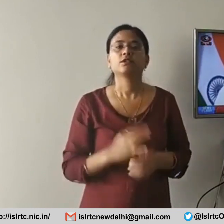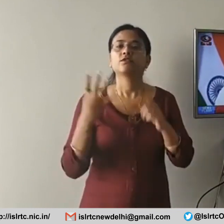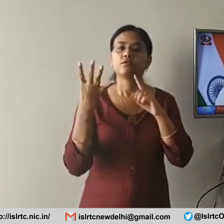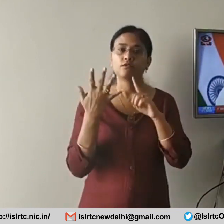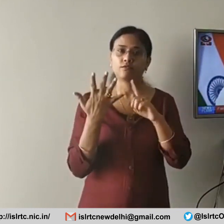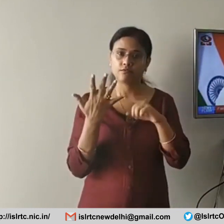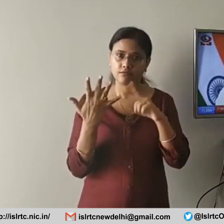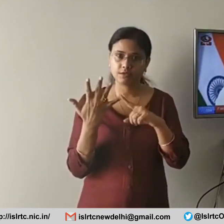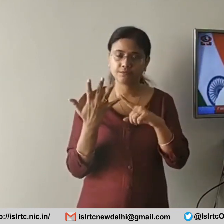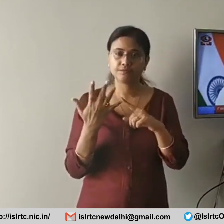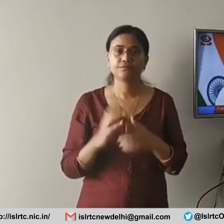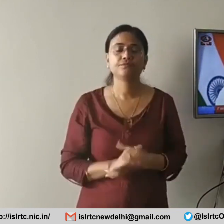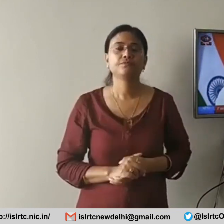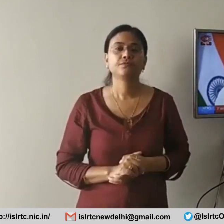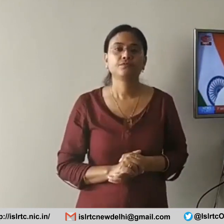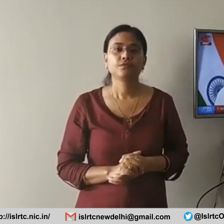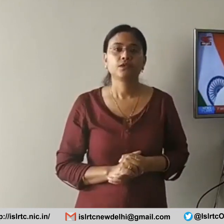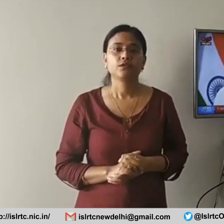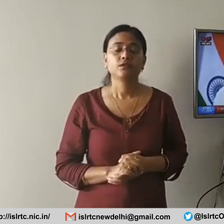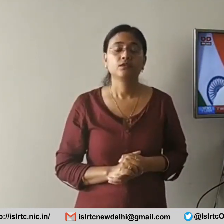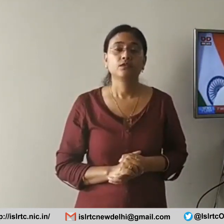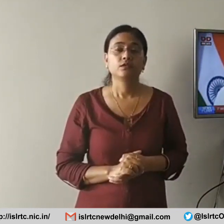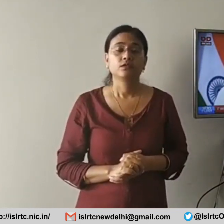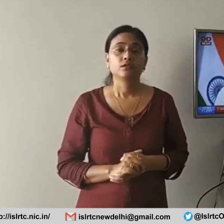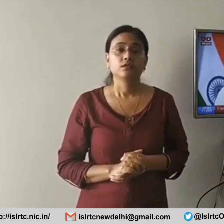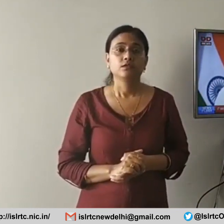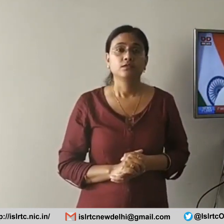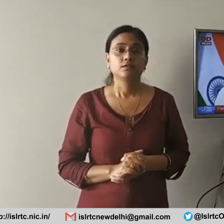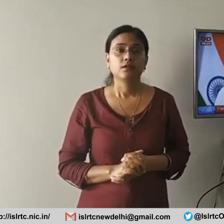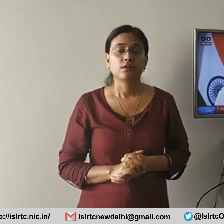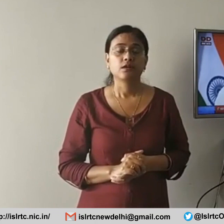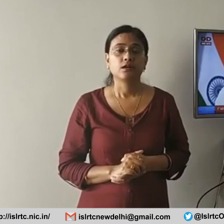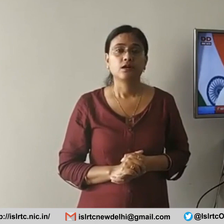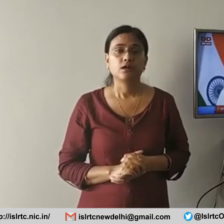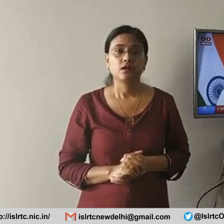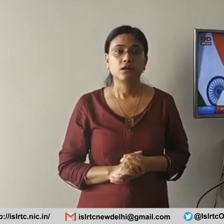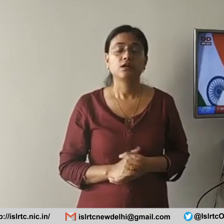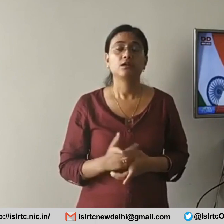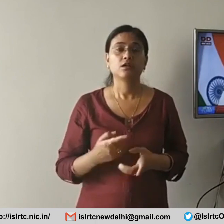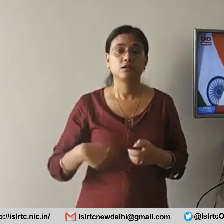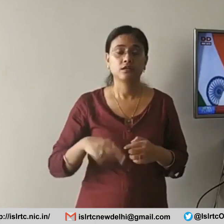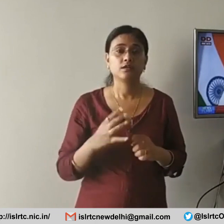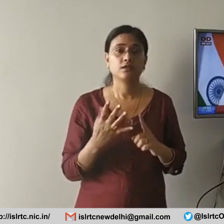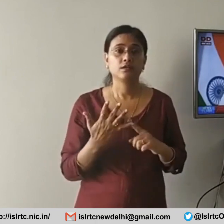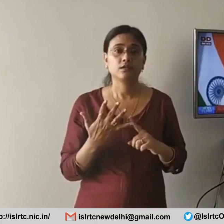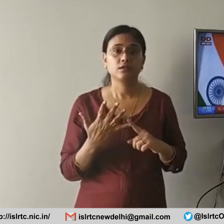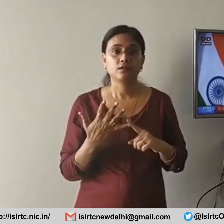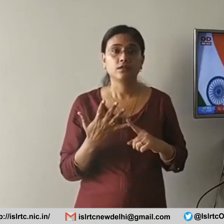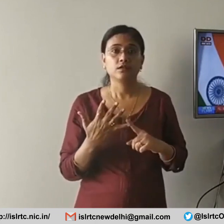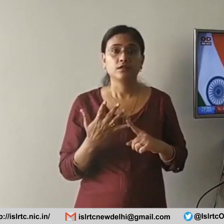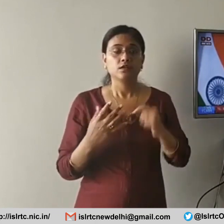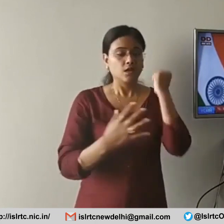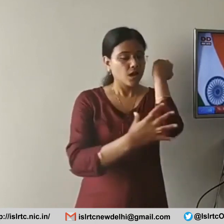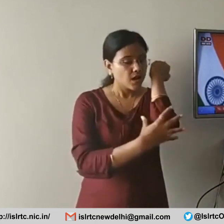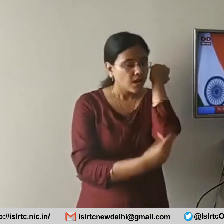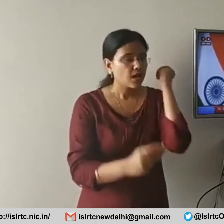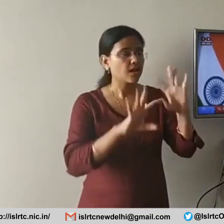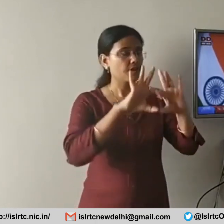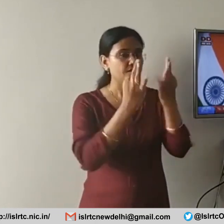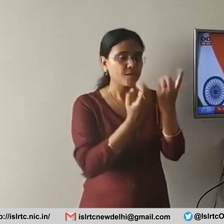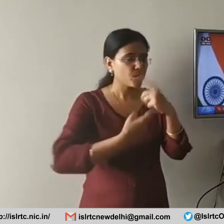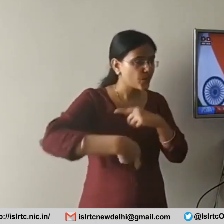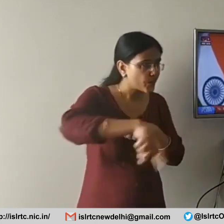पांचवी बात, जितना हो सके उतने गरीब परिवार